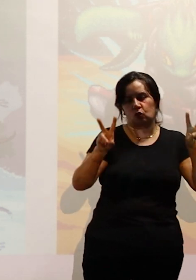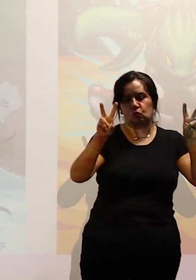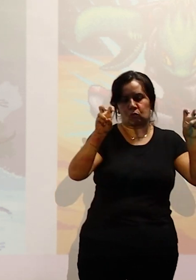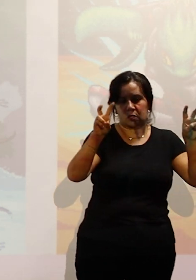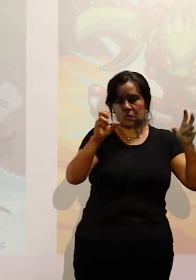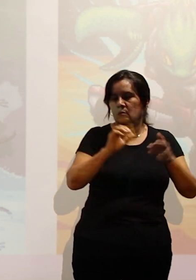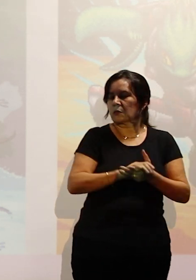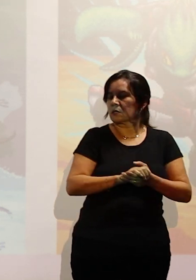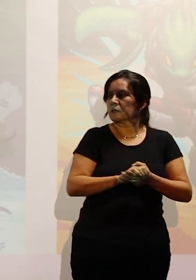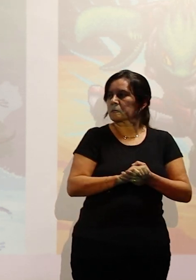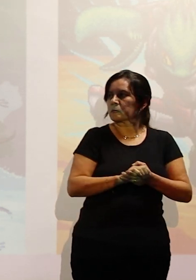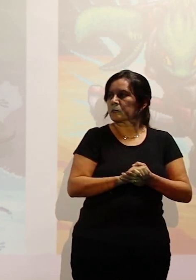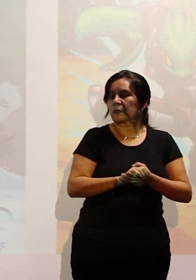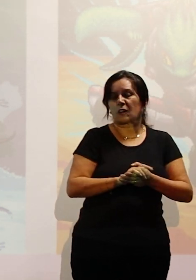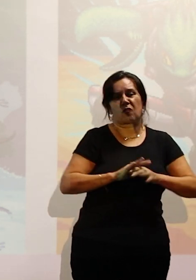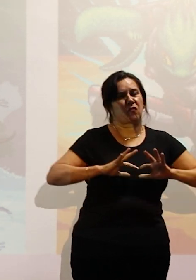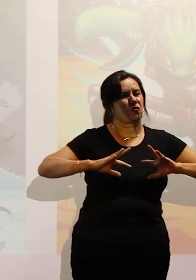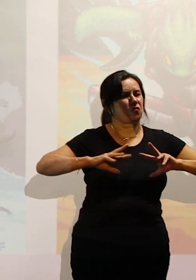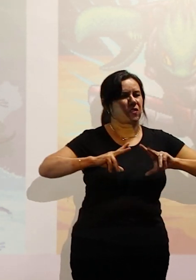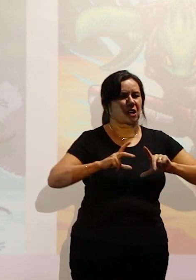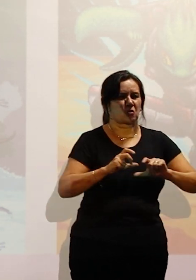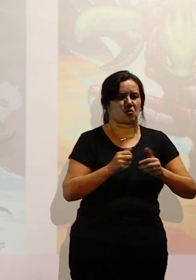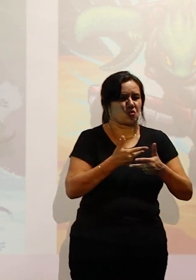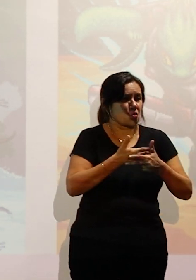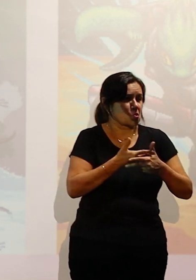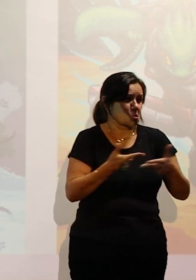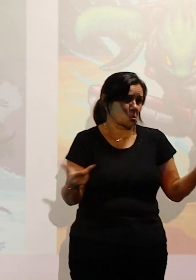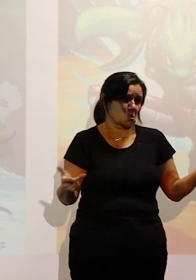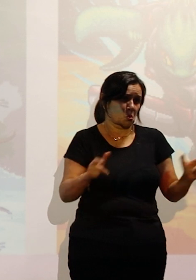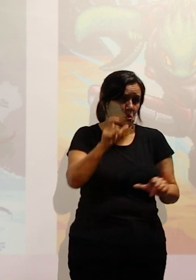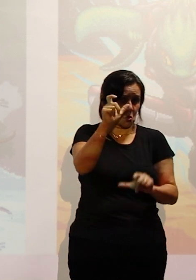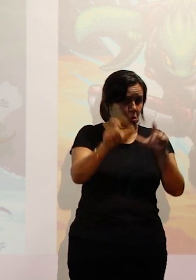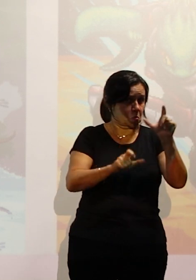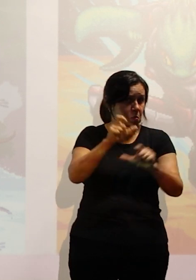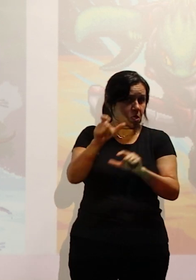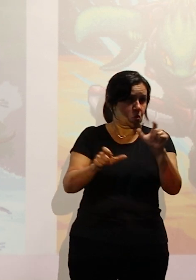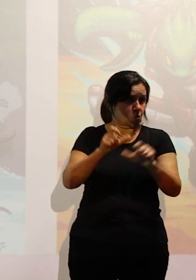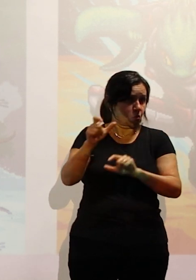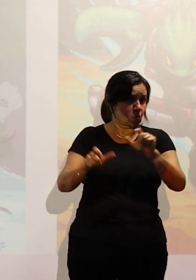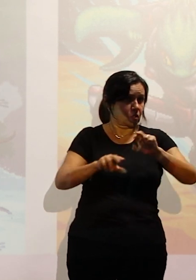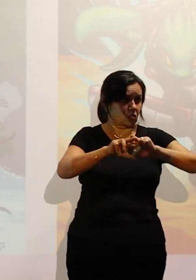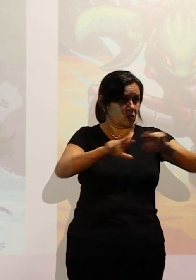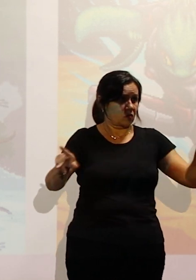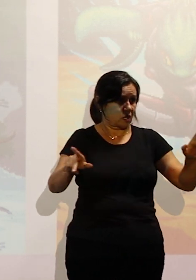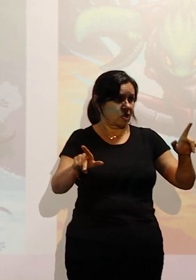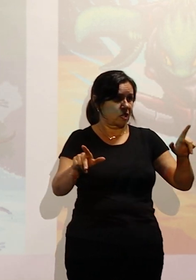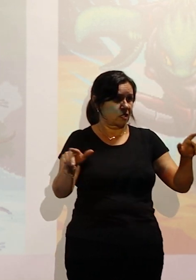Então, a gente tem uma pluralidade grande de pessoas, ao mesmo tempo com um visual